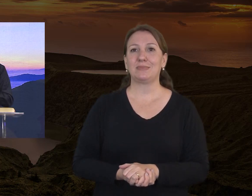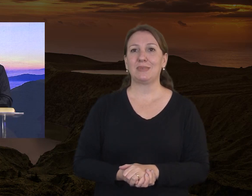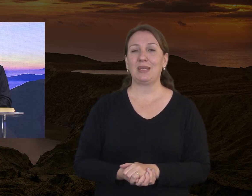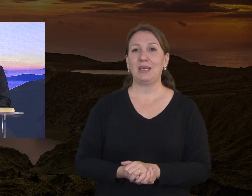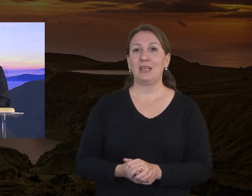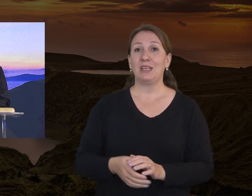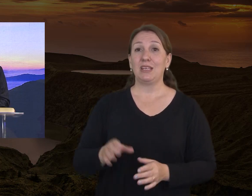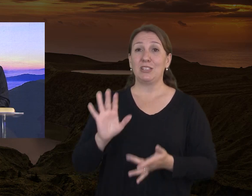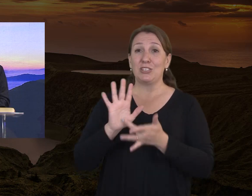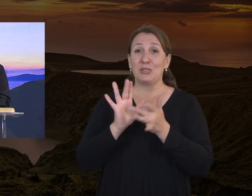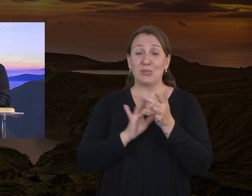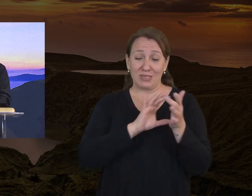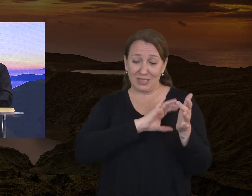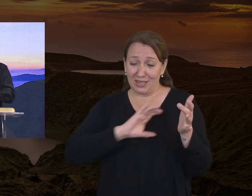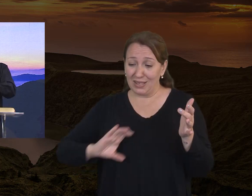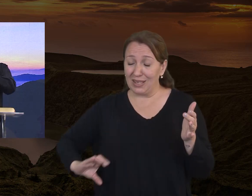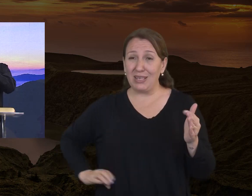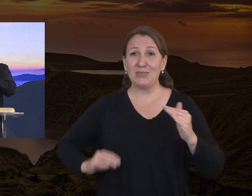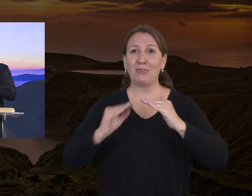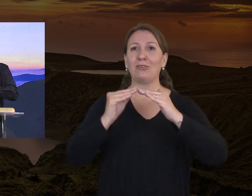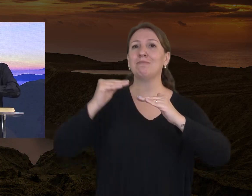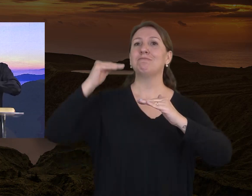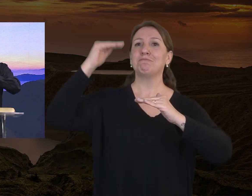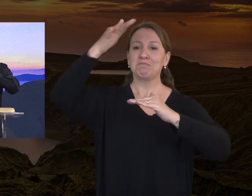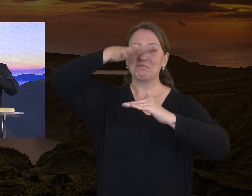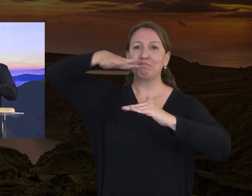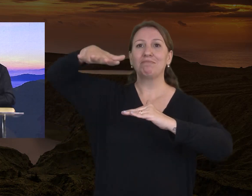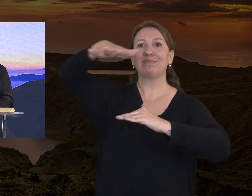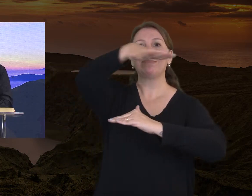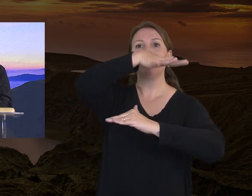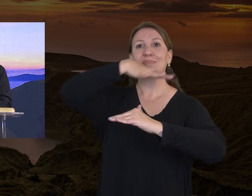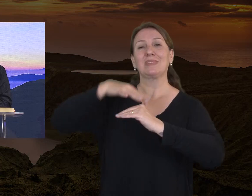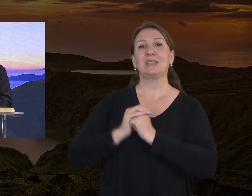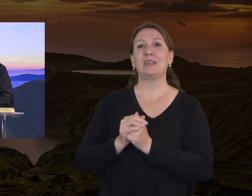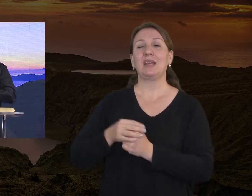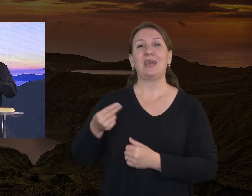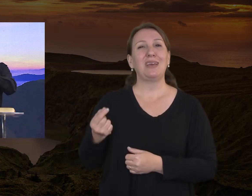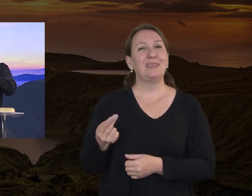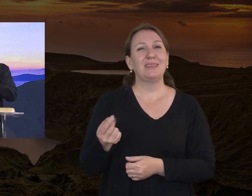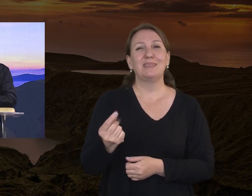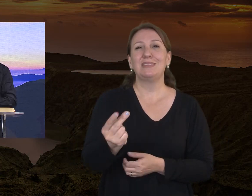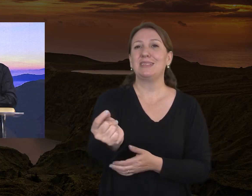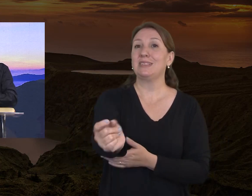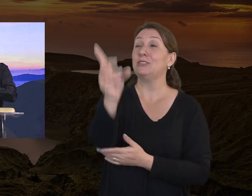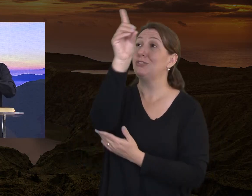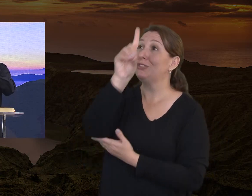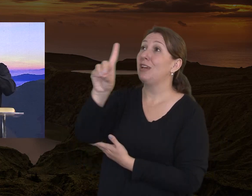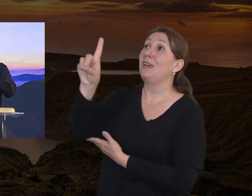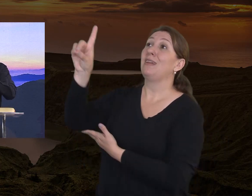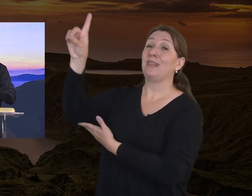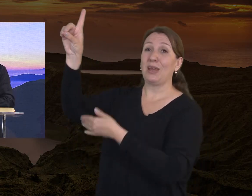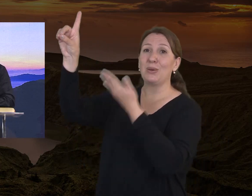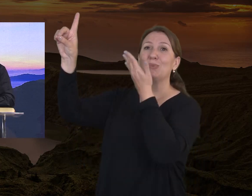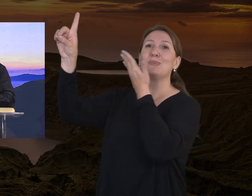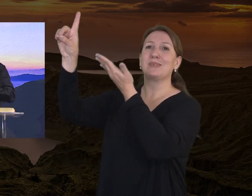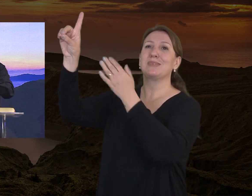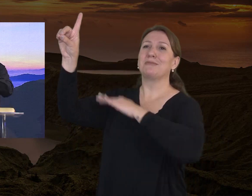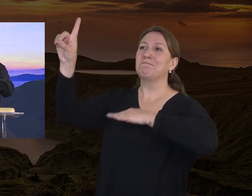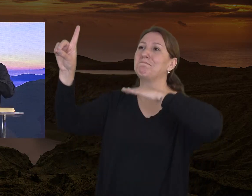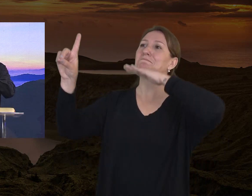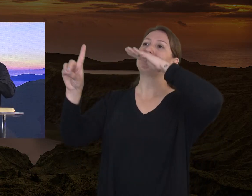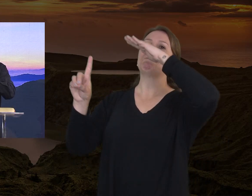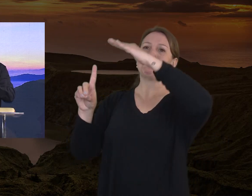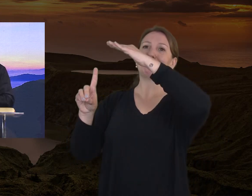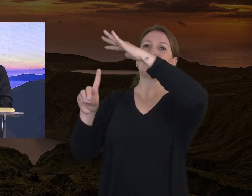Jesus Cristo novamente, e por fim, por toda a eternidade, Deus será tudo